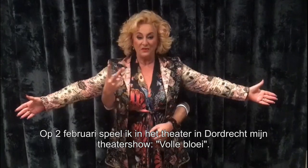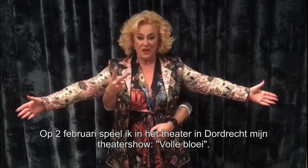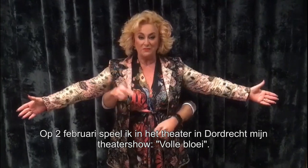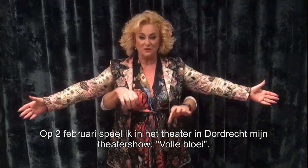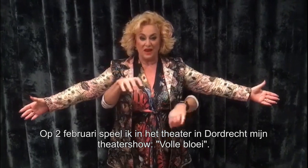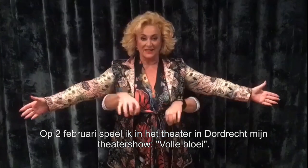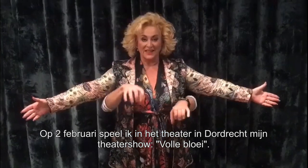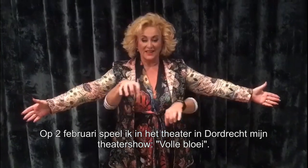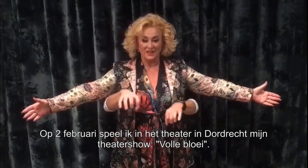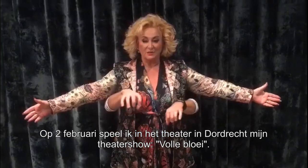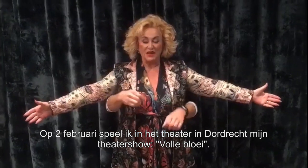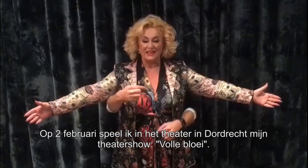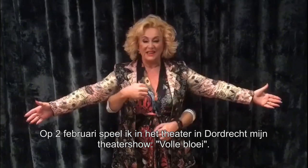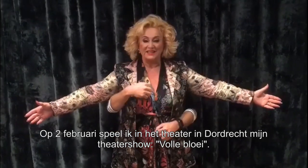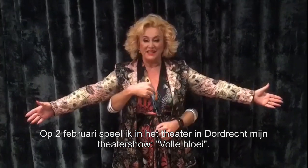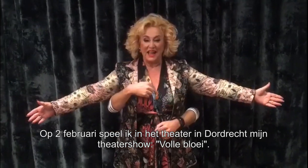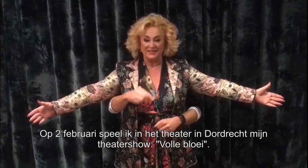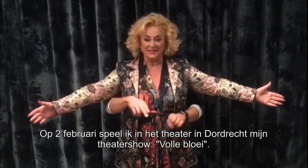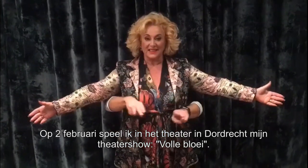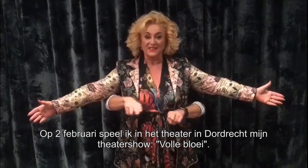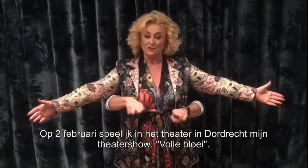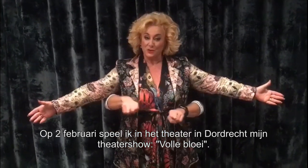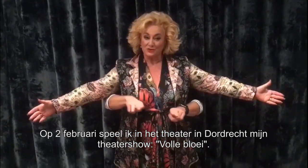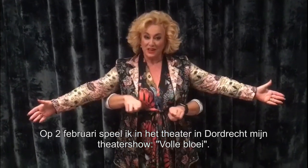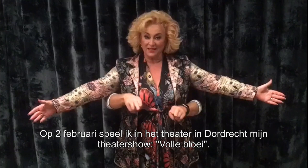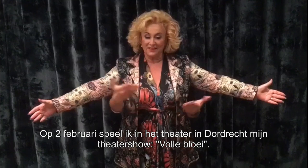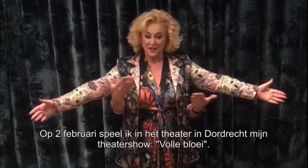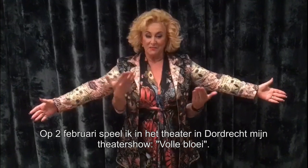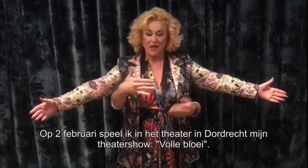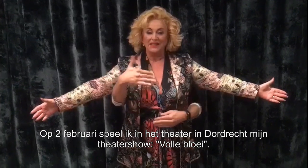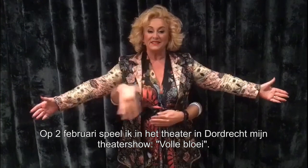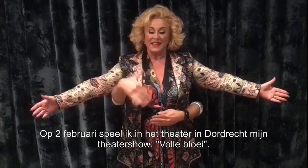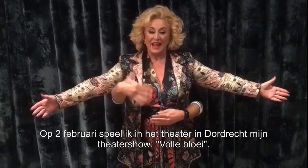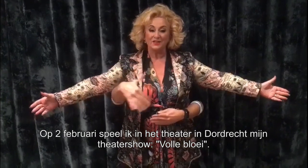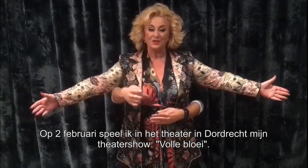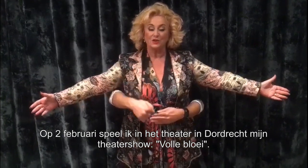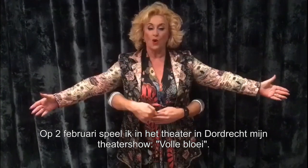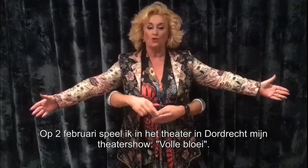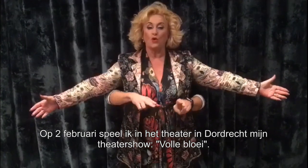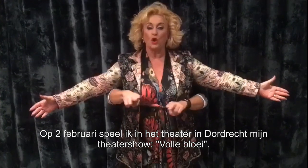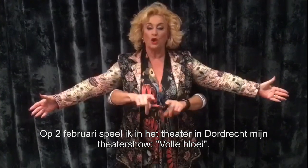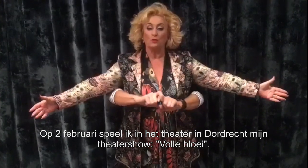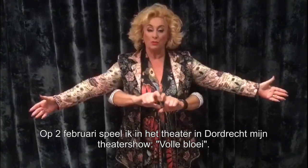2 februari speel ik in het theater in Dordrecht mijn theatershow Volle